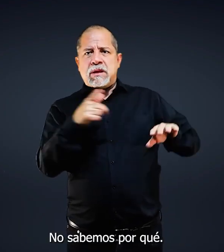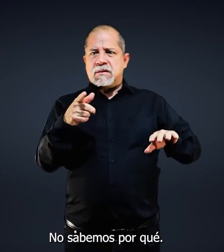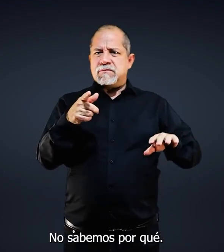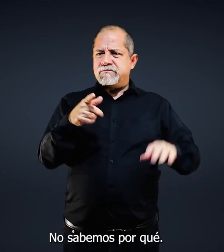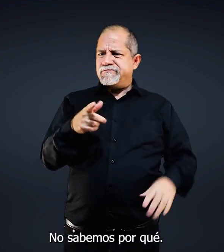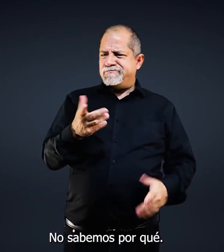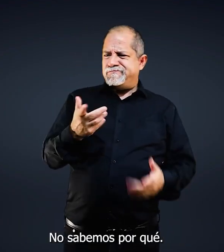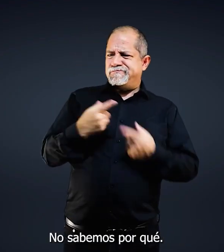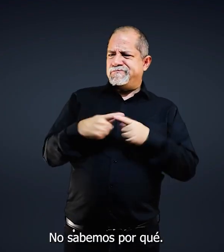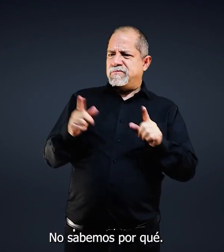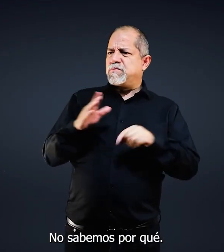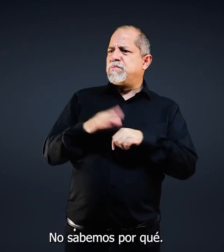qué.